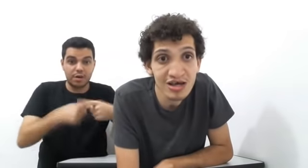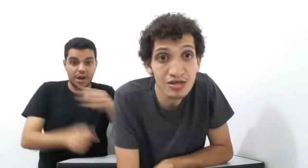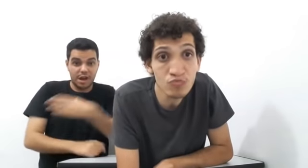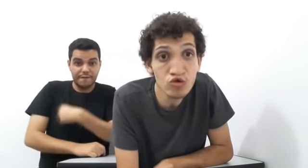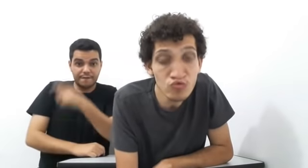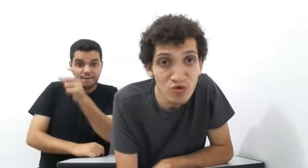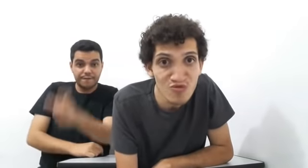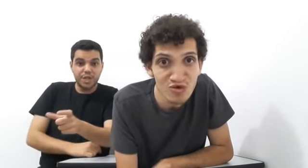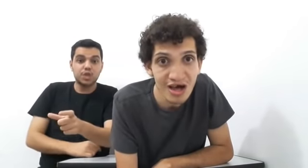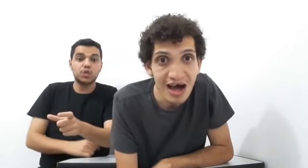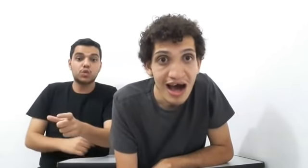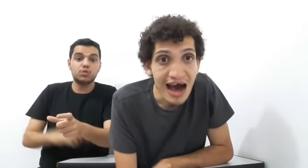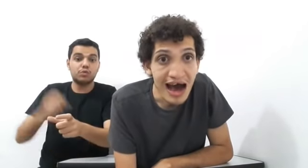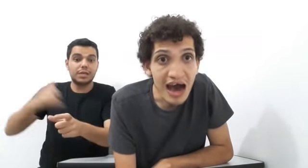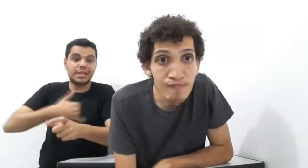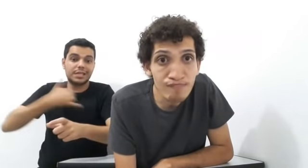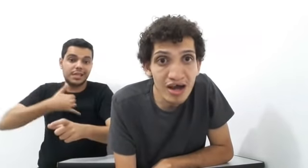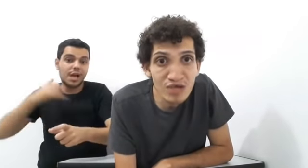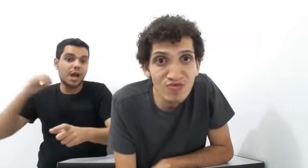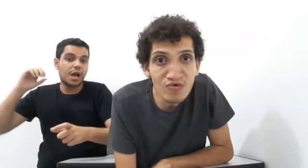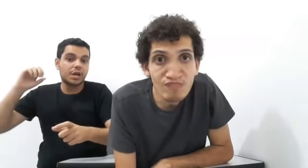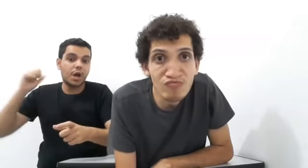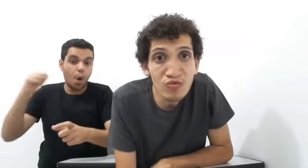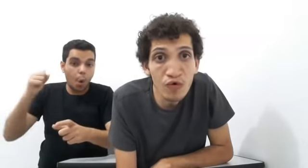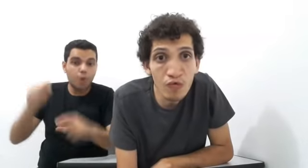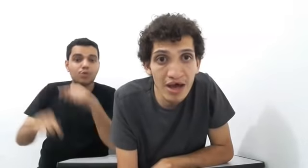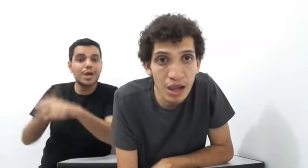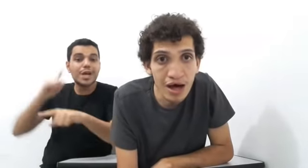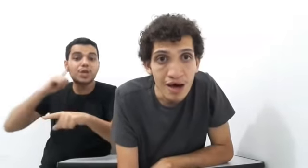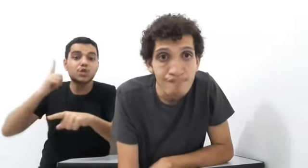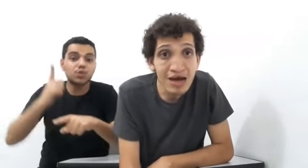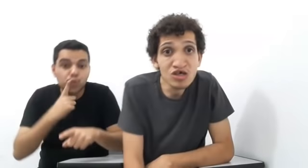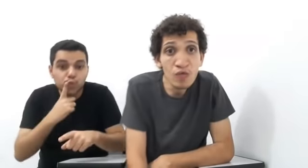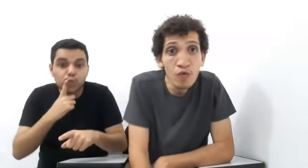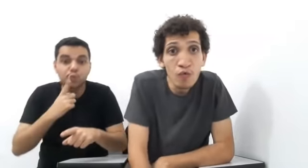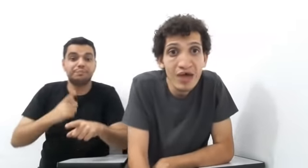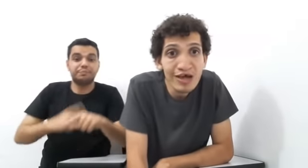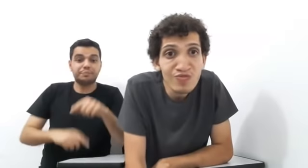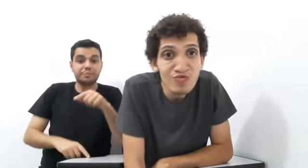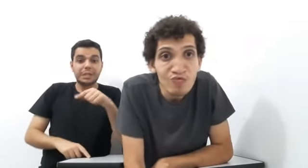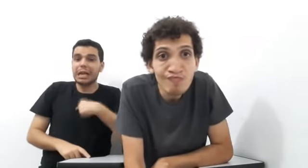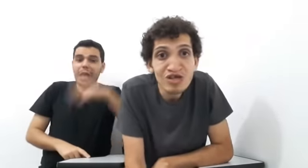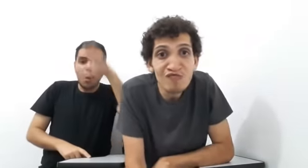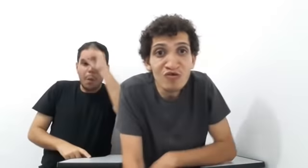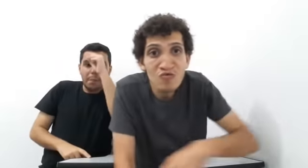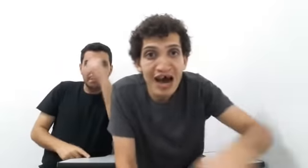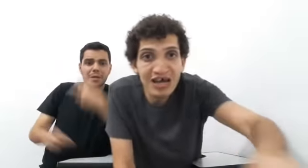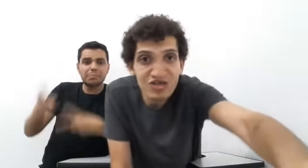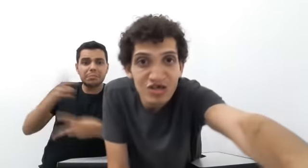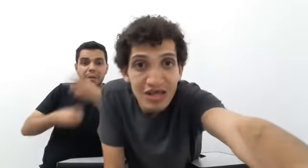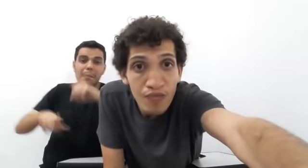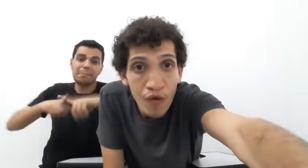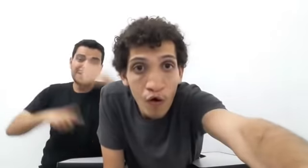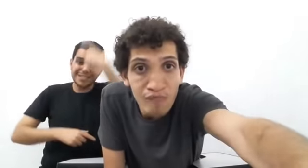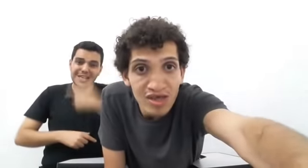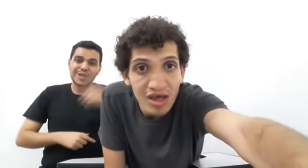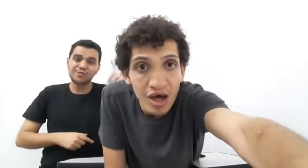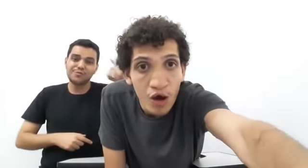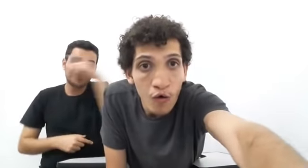são surdos. Aprendo muito com ela, mas estou tendo uma dificuldade enorme com o